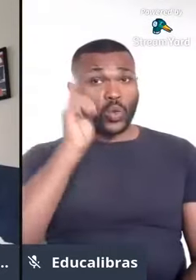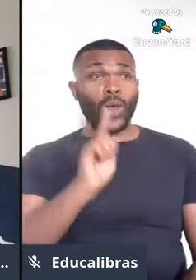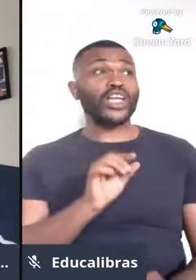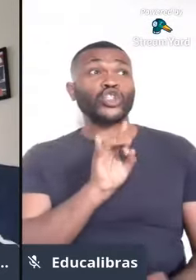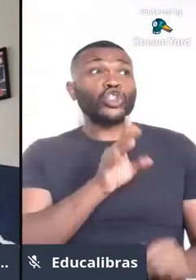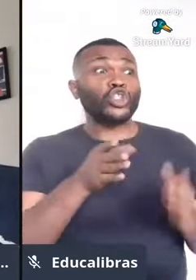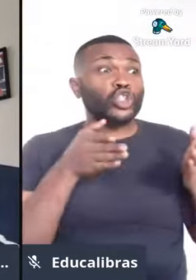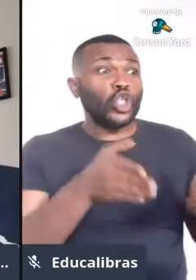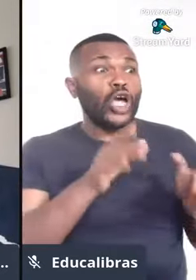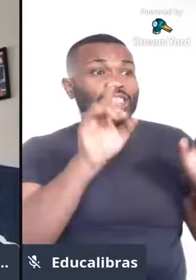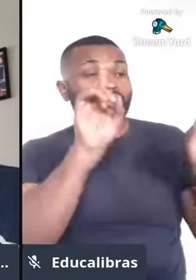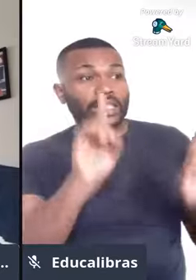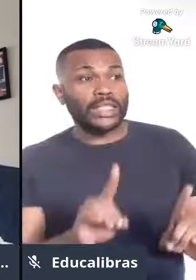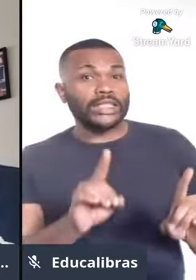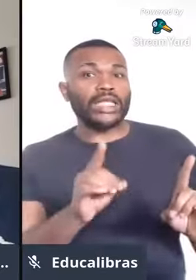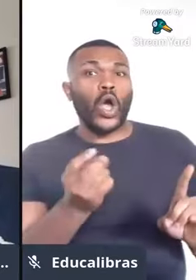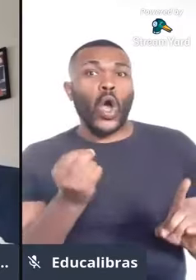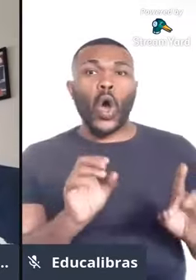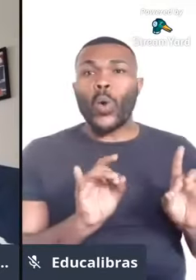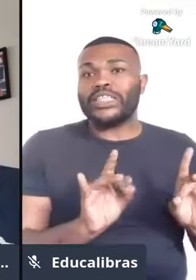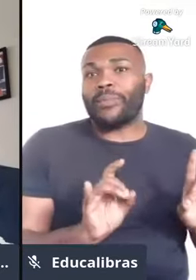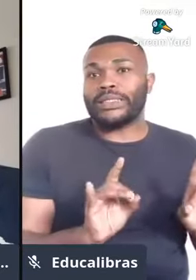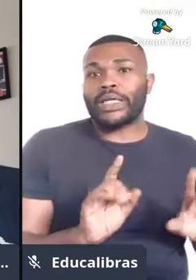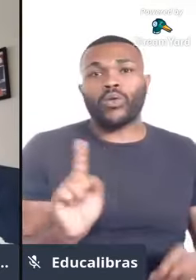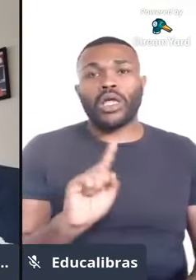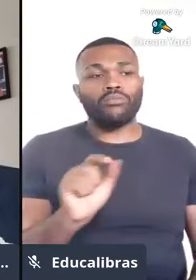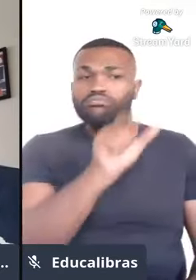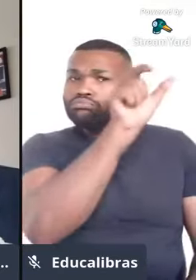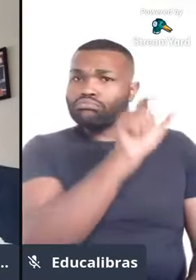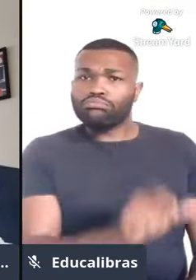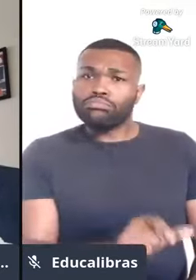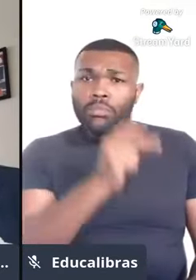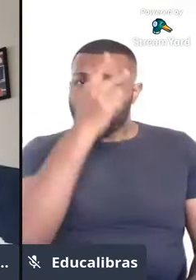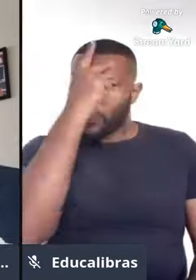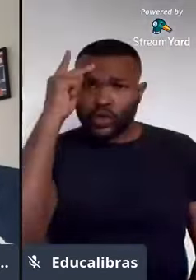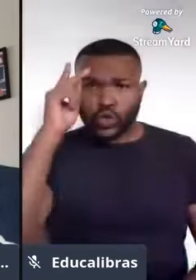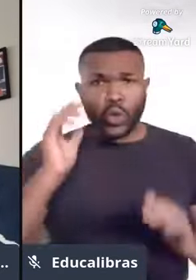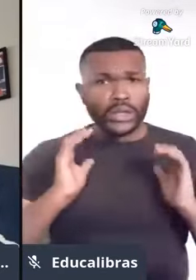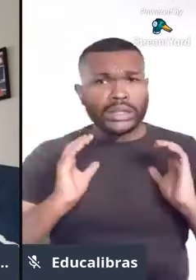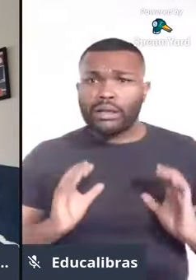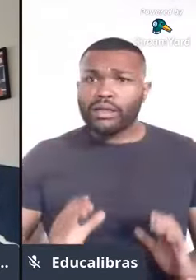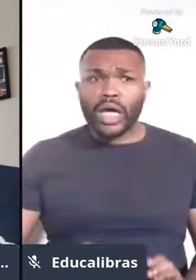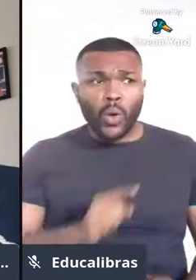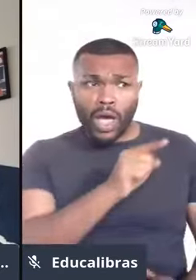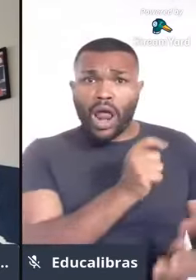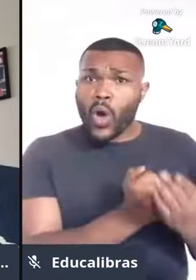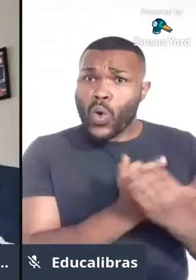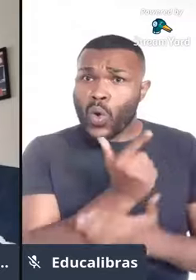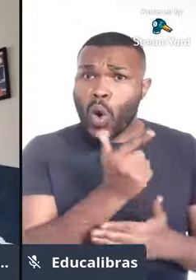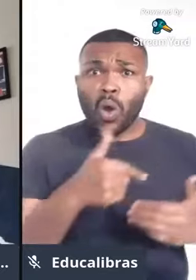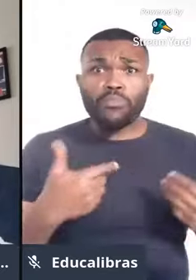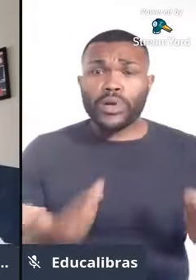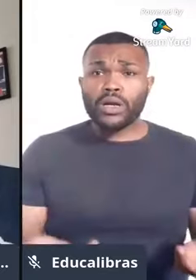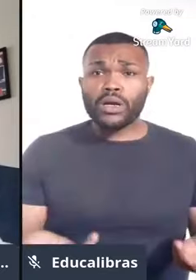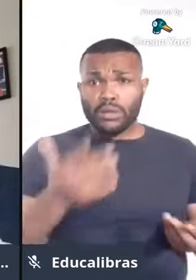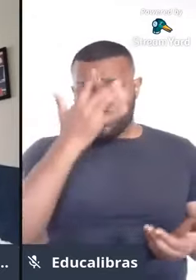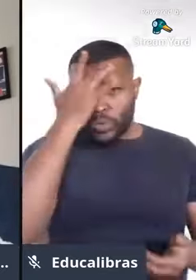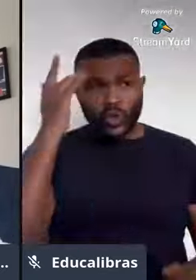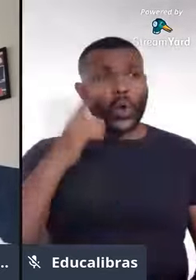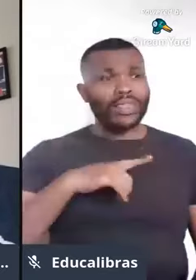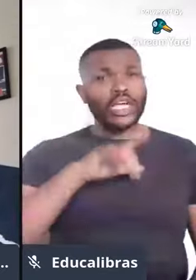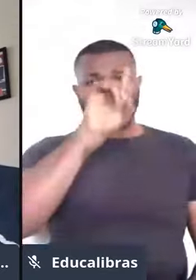exceção, mas como uma pessoa, como um cidadão, como um consumidor, como, enfim, pessoa que tem direitos e